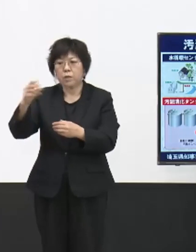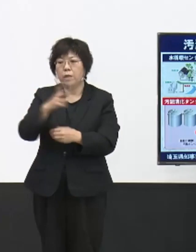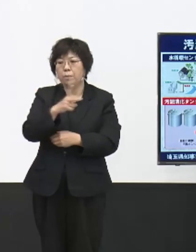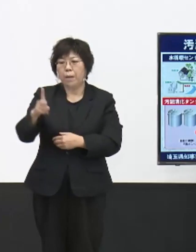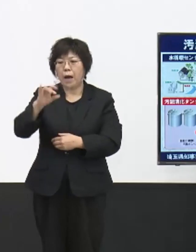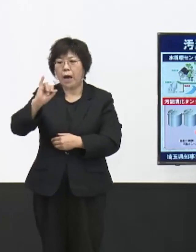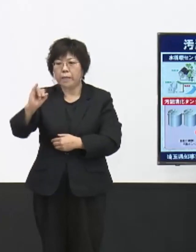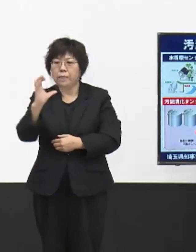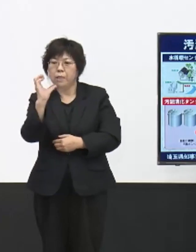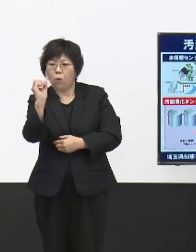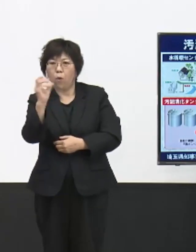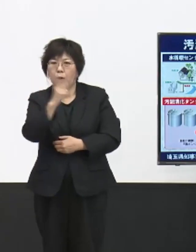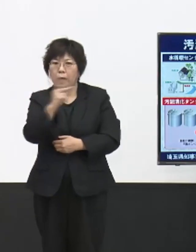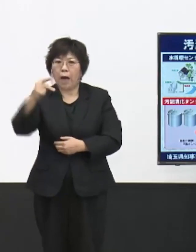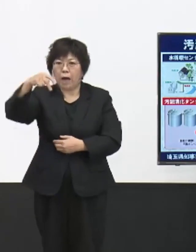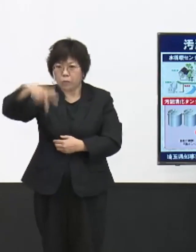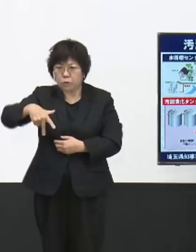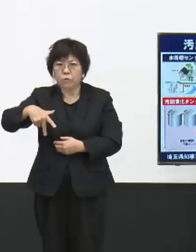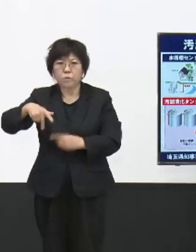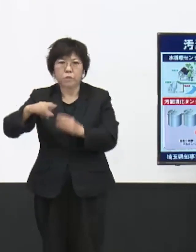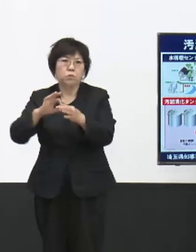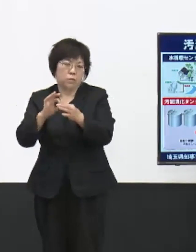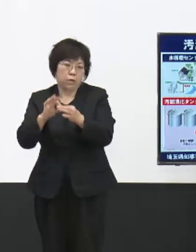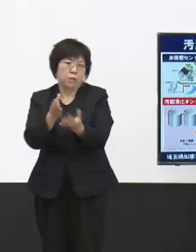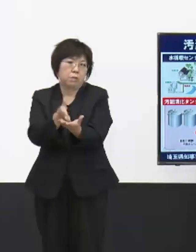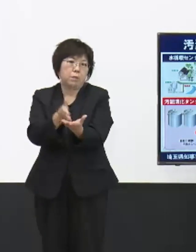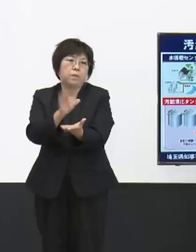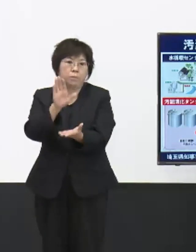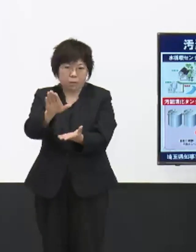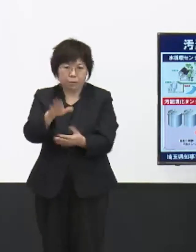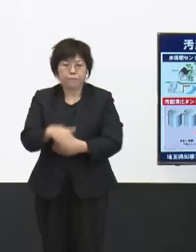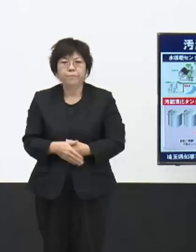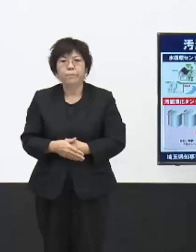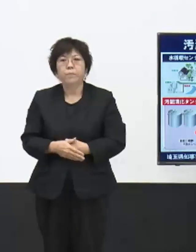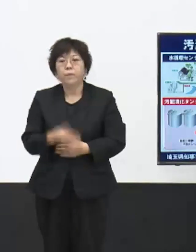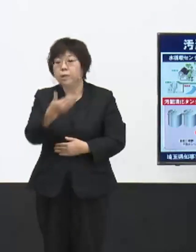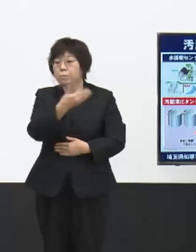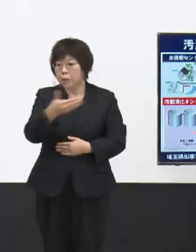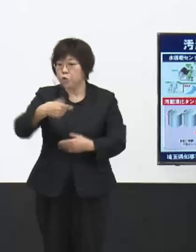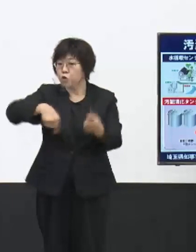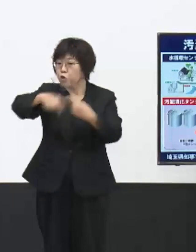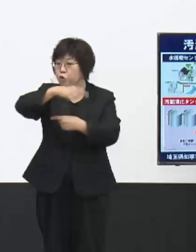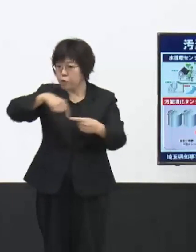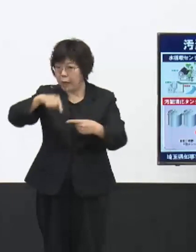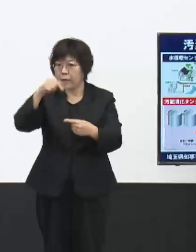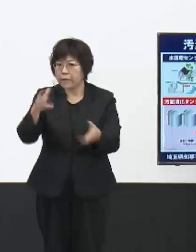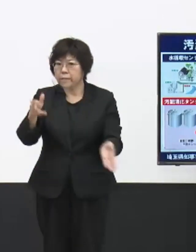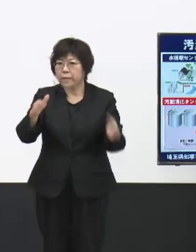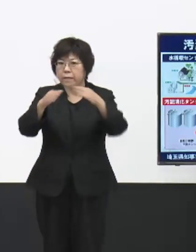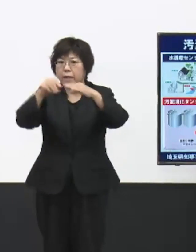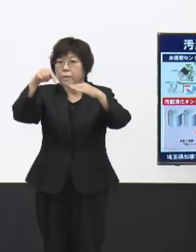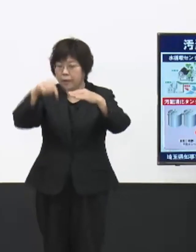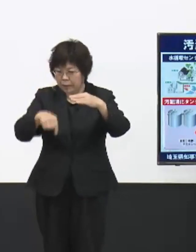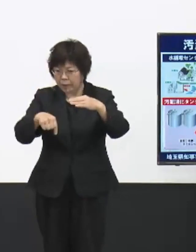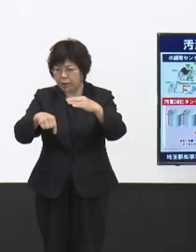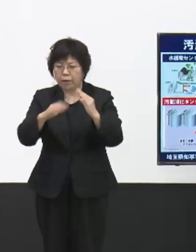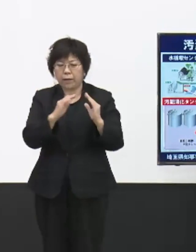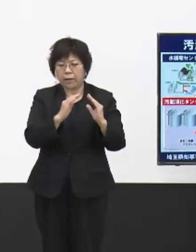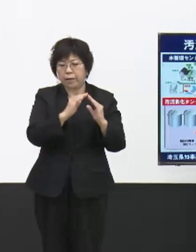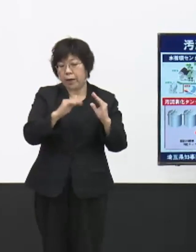てご説明いたします。水循環施設では、家庭や工場などから出てき